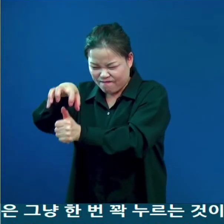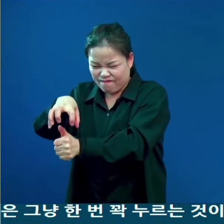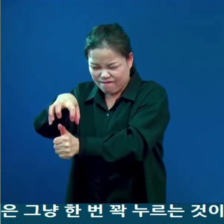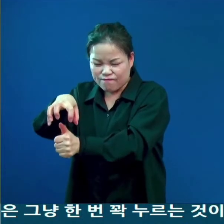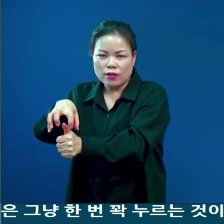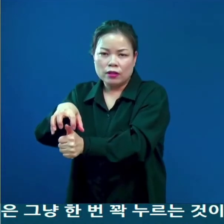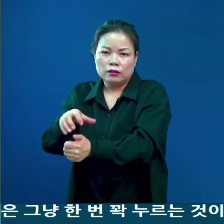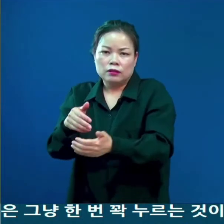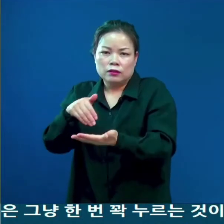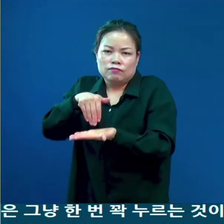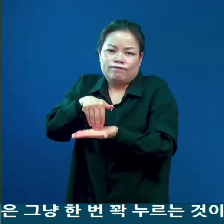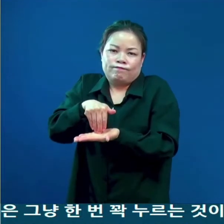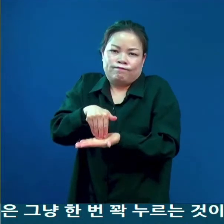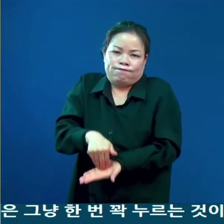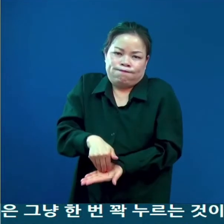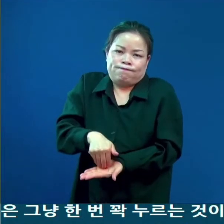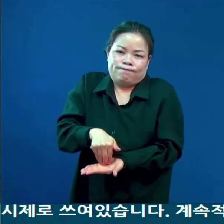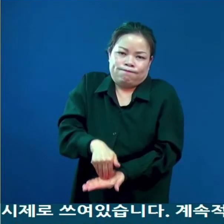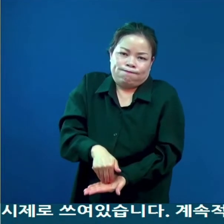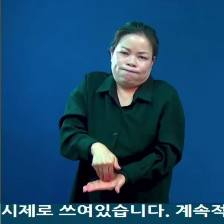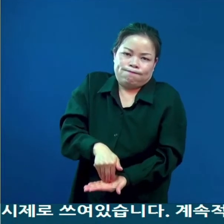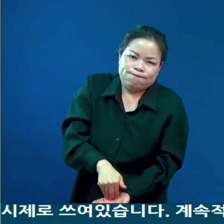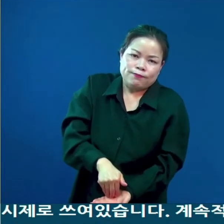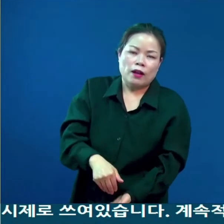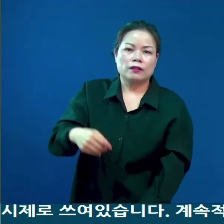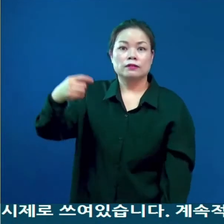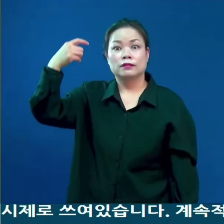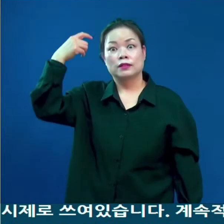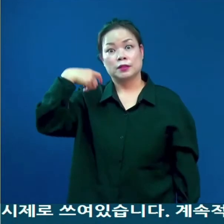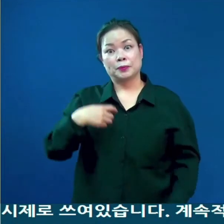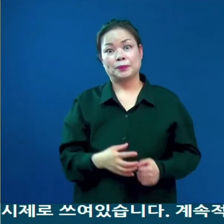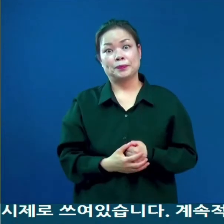더 무겁게 징계하시는 것을 의미하는 거죠.